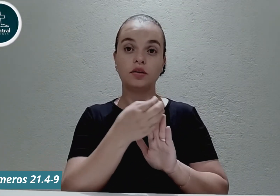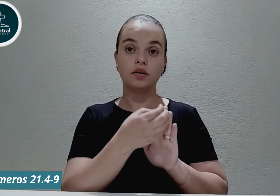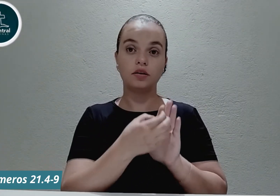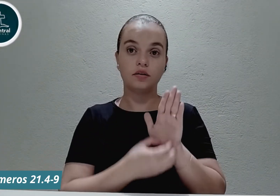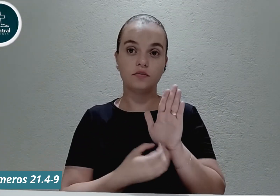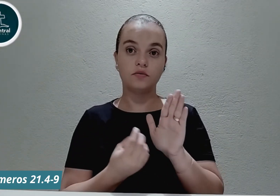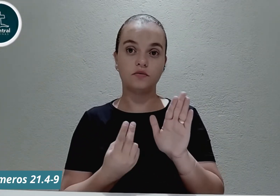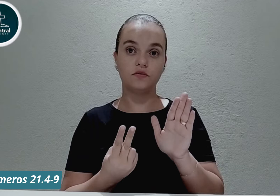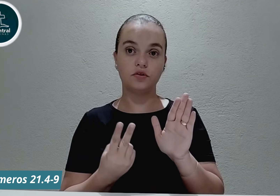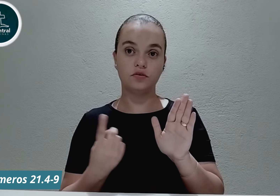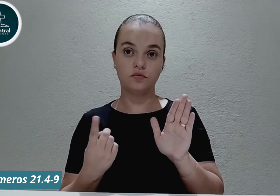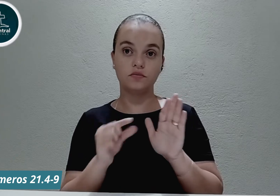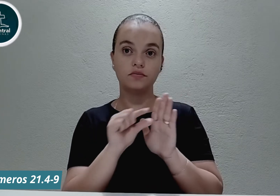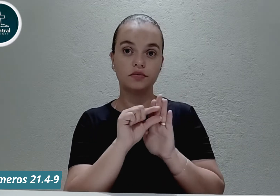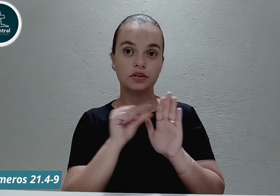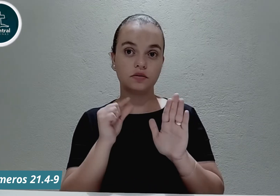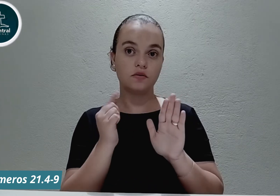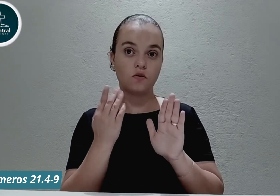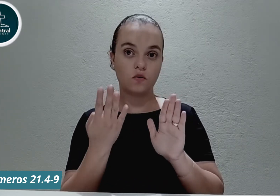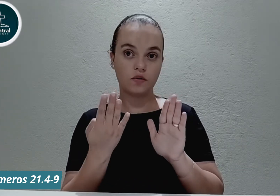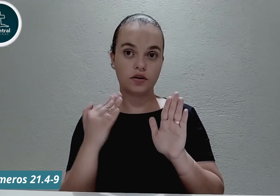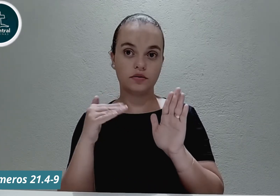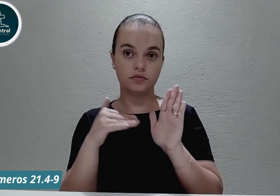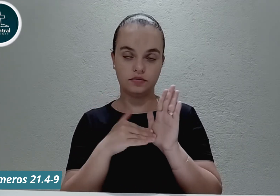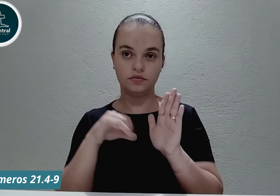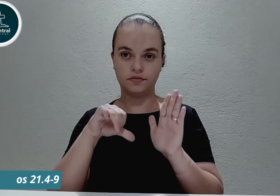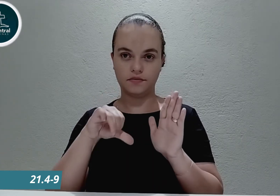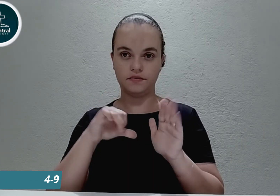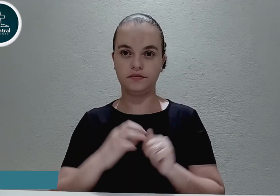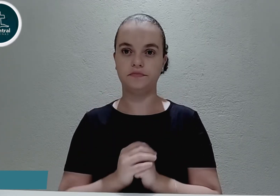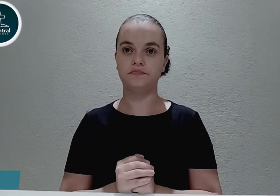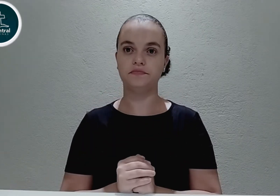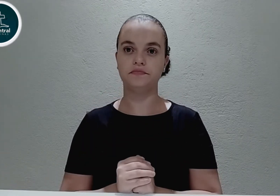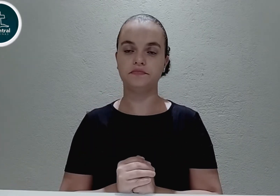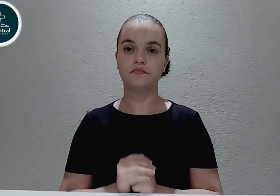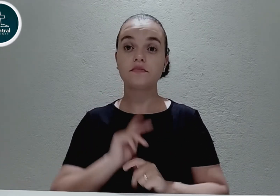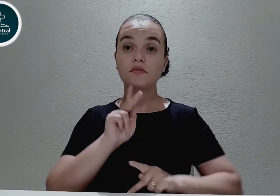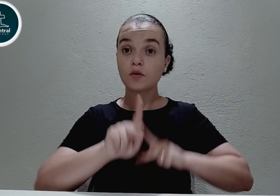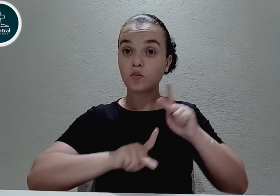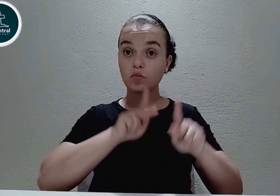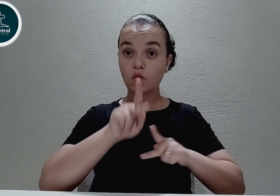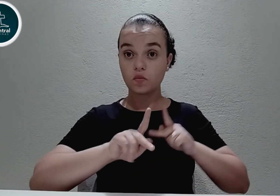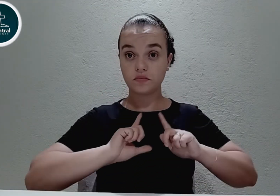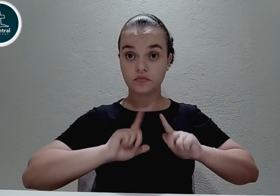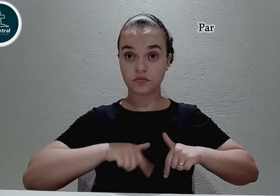Leitura bíblica em Números, capítulo 21, versículos de